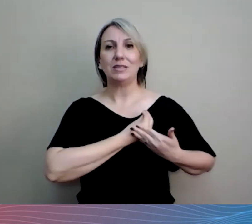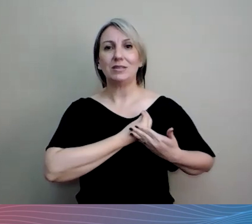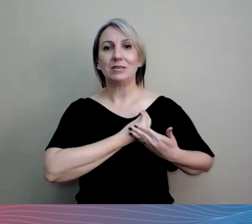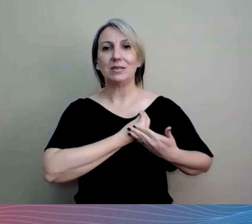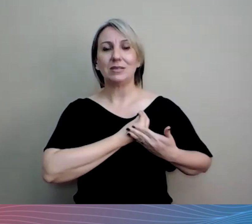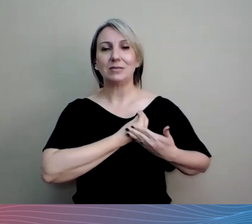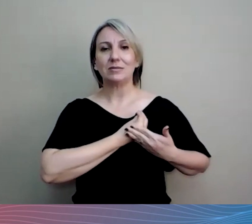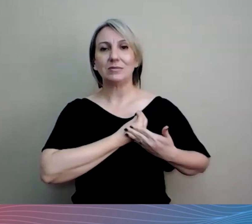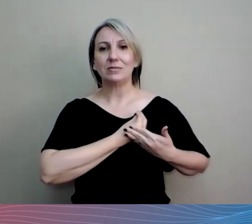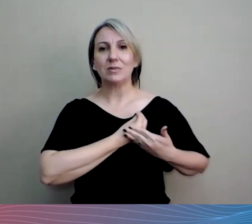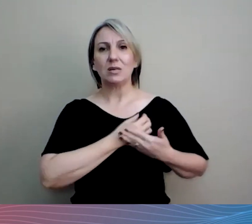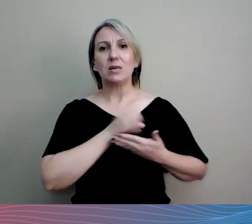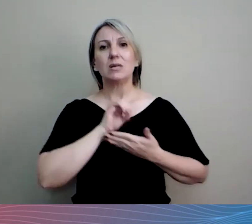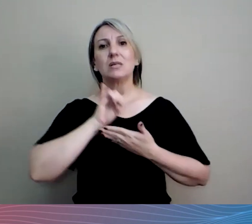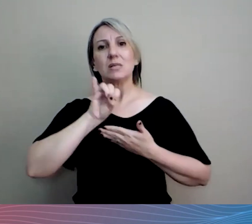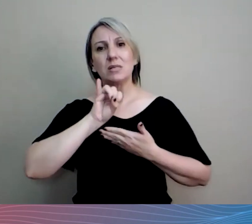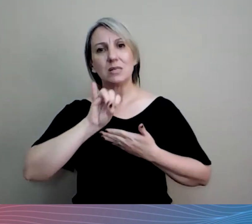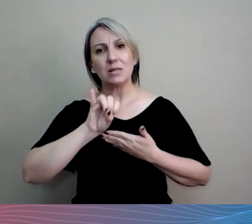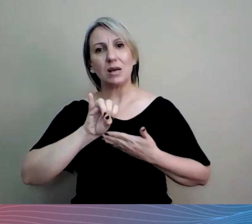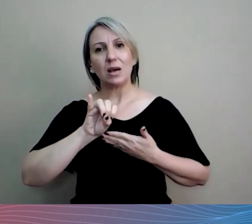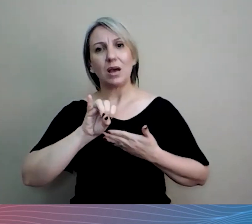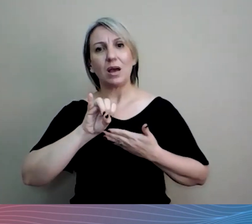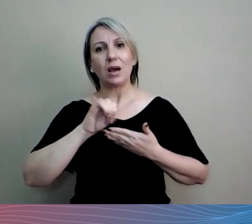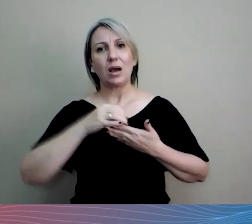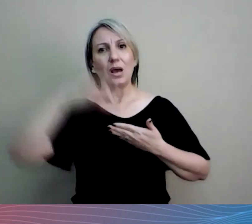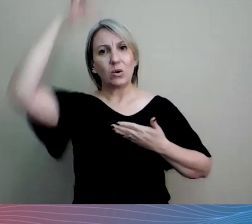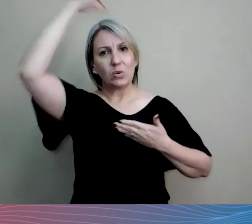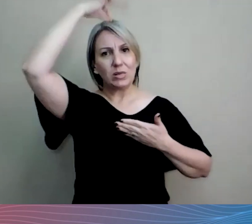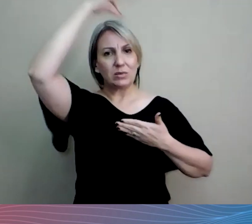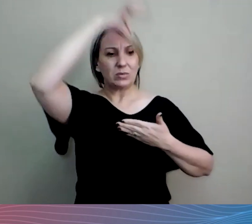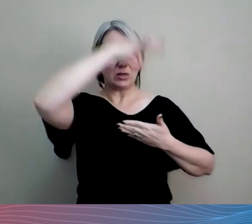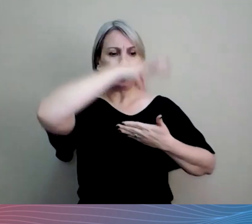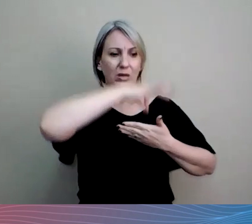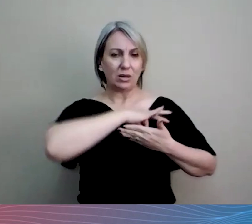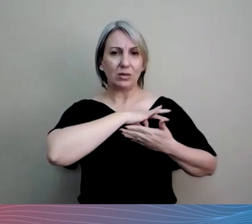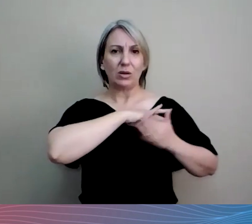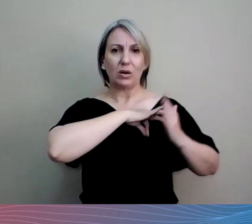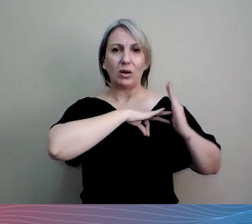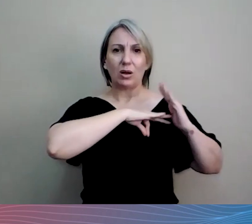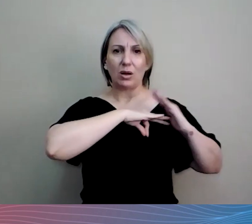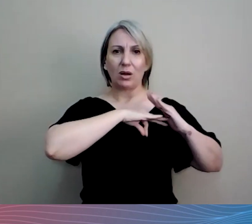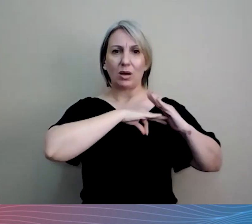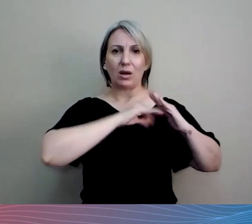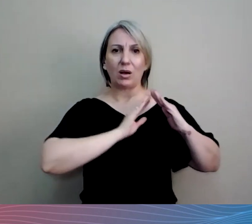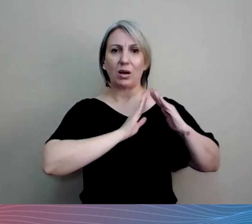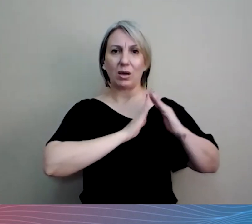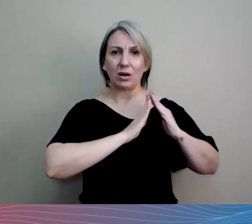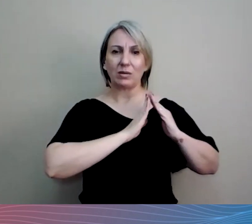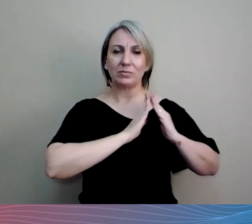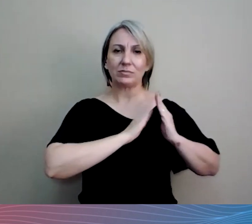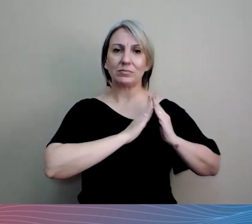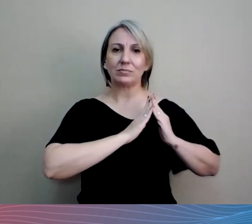Espírito daquele que ressuscitou a Jesus dentre os mortos, irmão, esse é outro Espírito, né? Esse